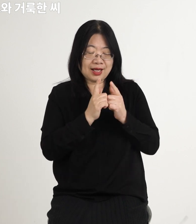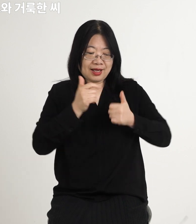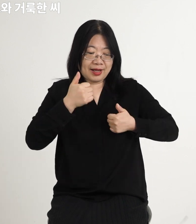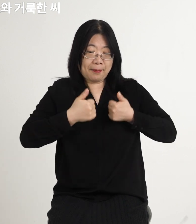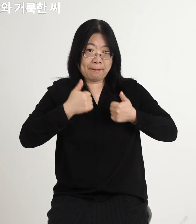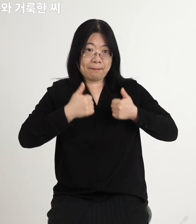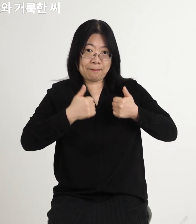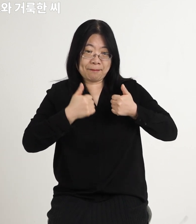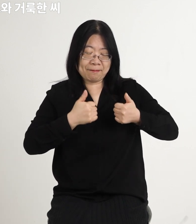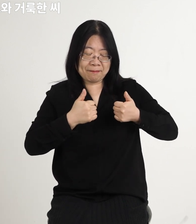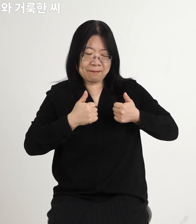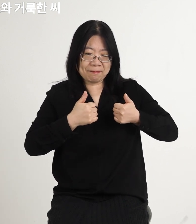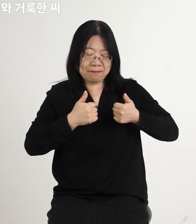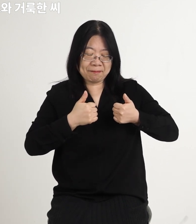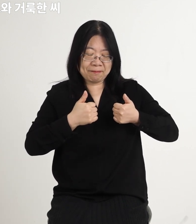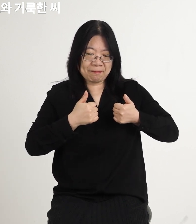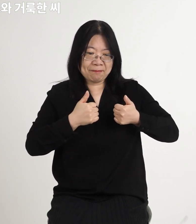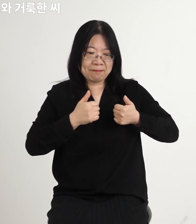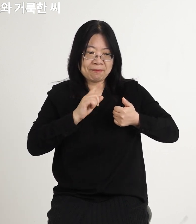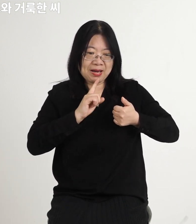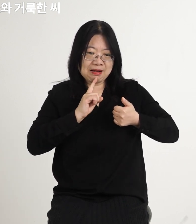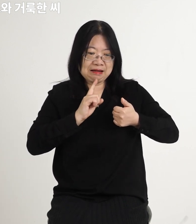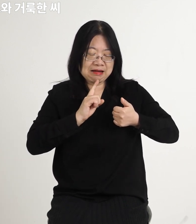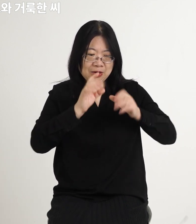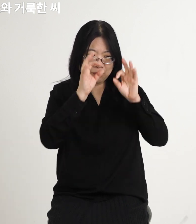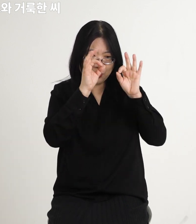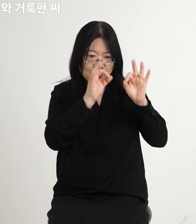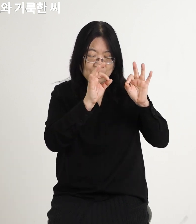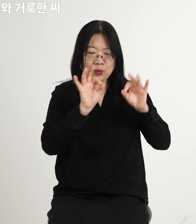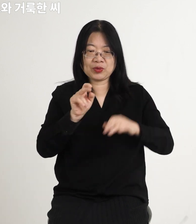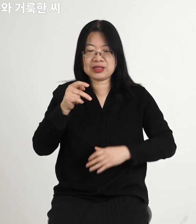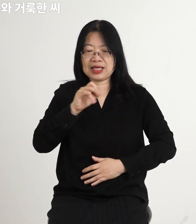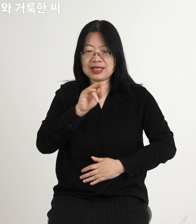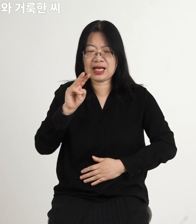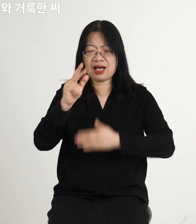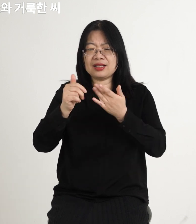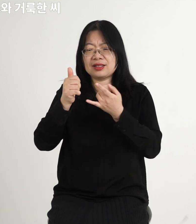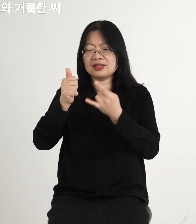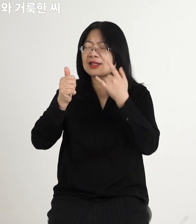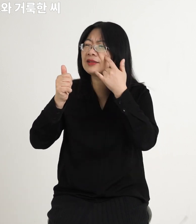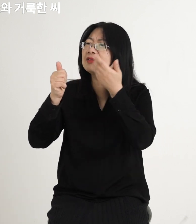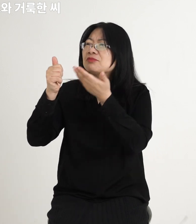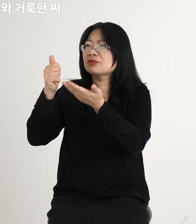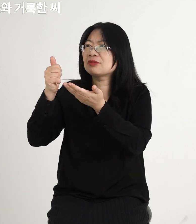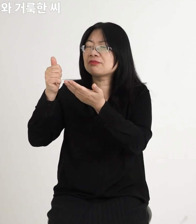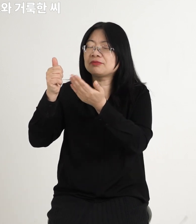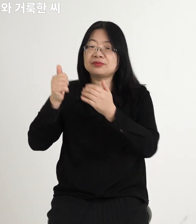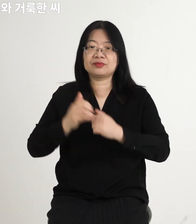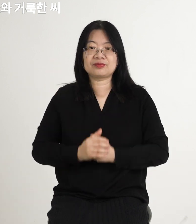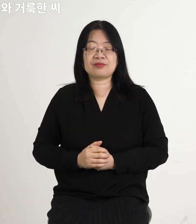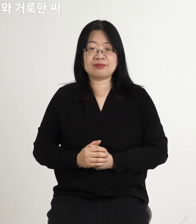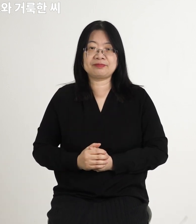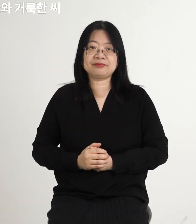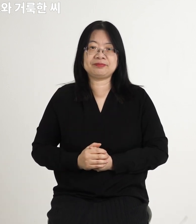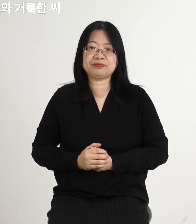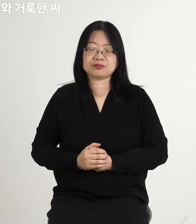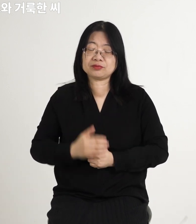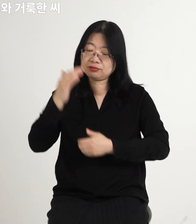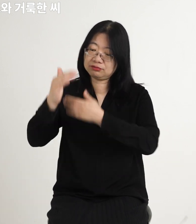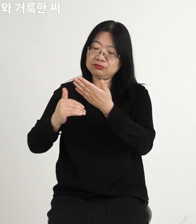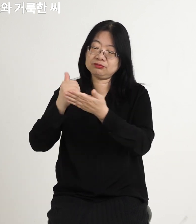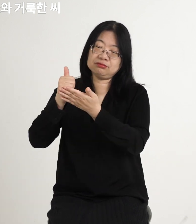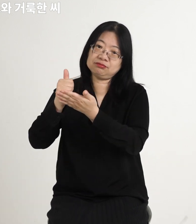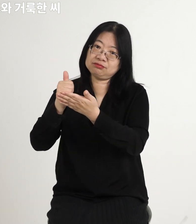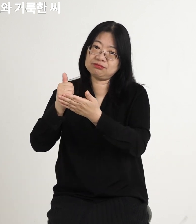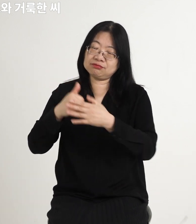심판을 듣고 이사야가 하나님 앞에 묻는 질문이에요. 자, 잠깐 앞을 보실까요?